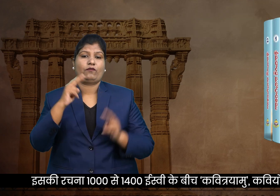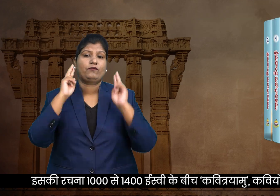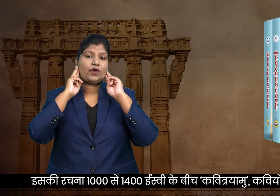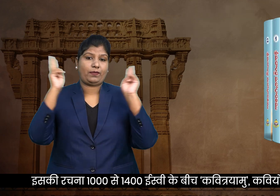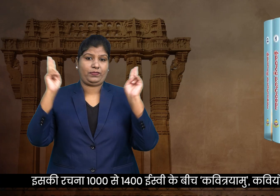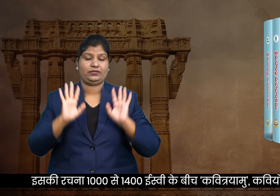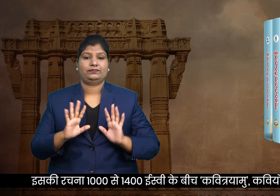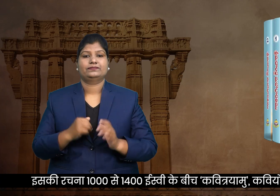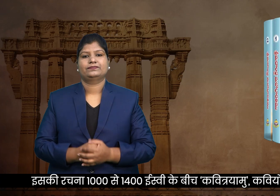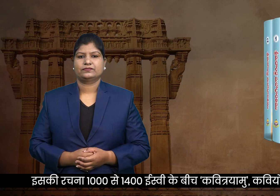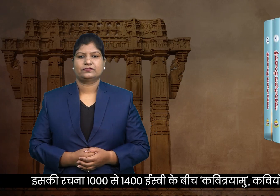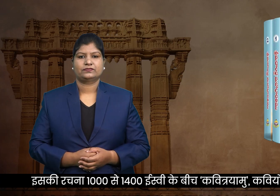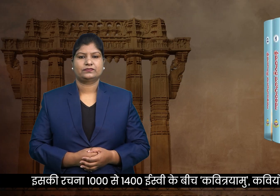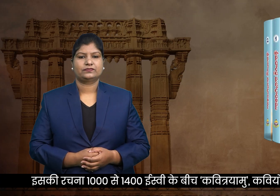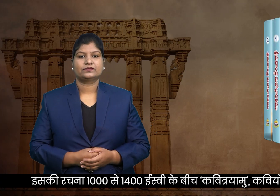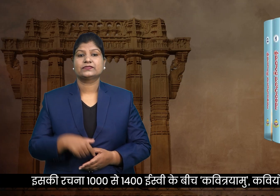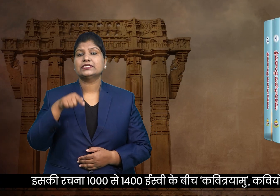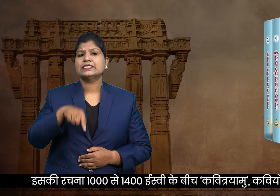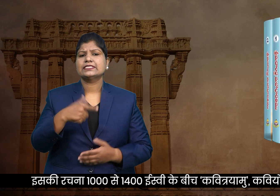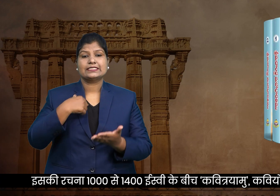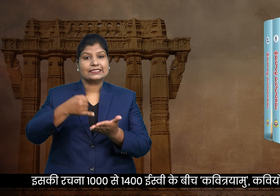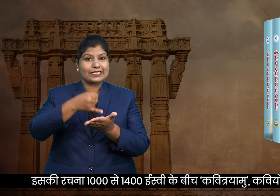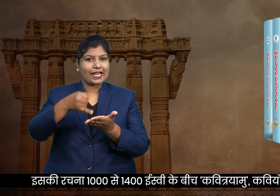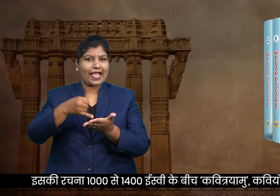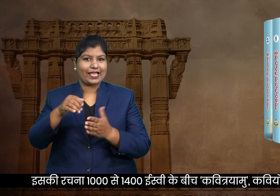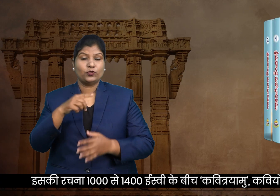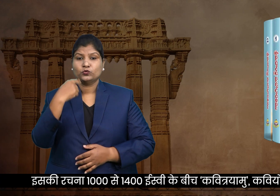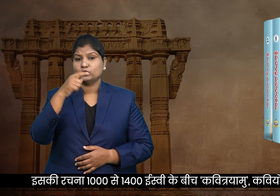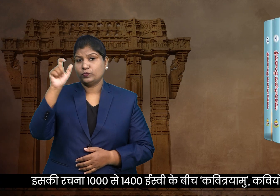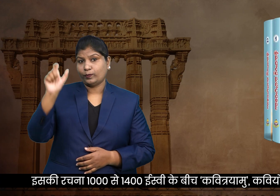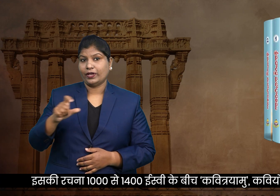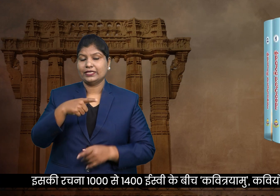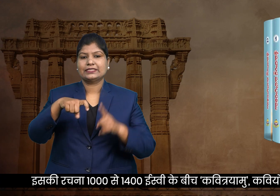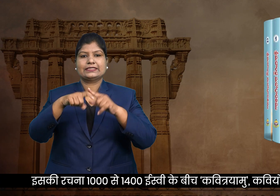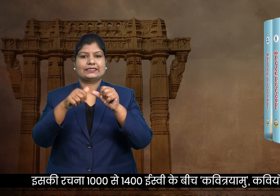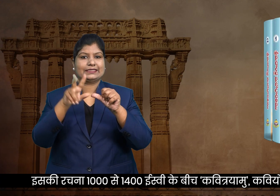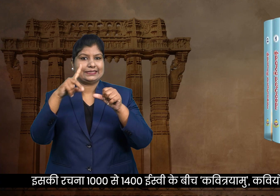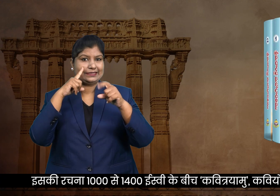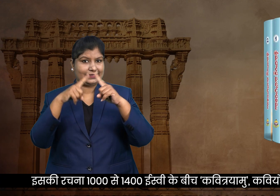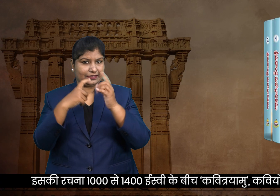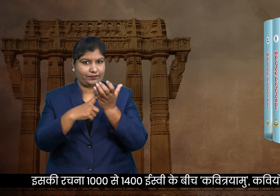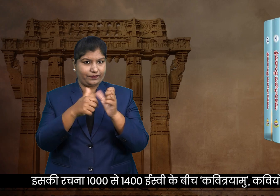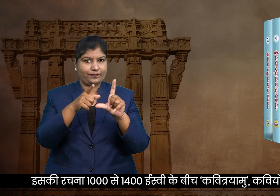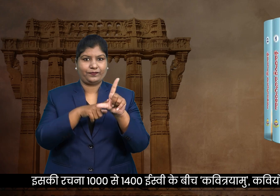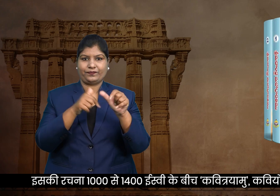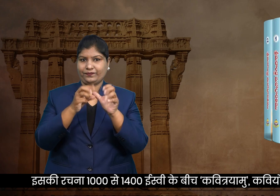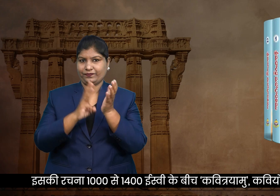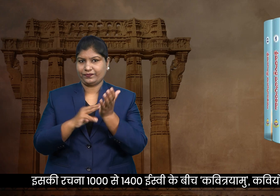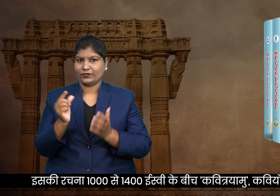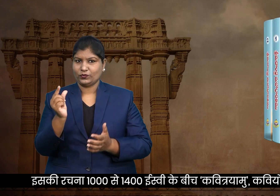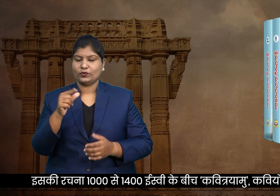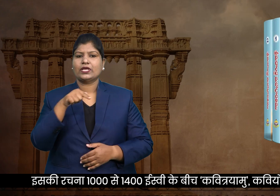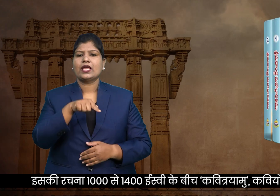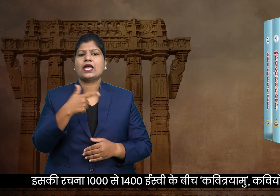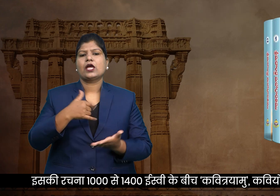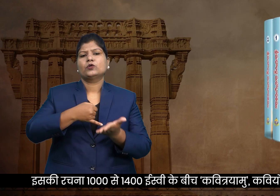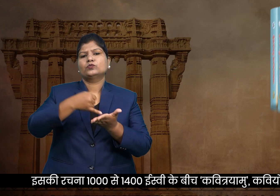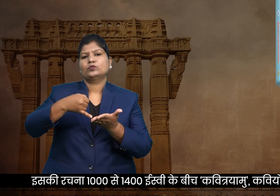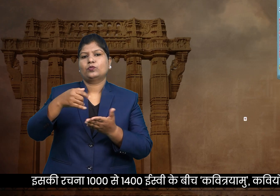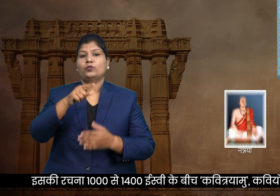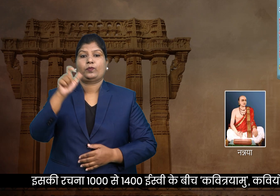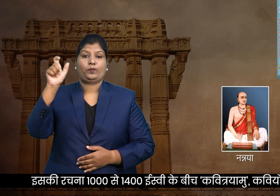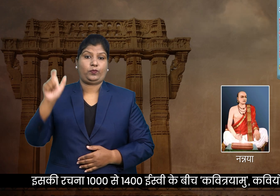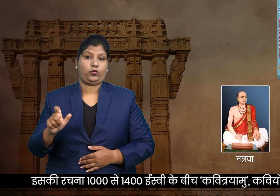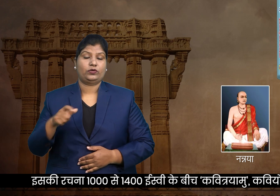इसकी रचना 1000 से 1400 ईस्वी के बीच कवित्रयामु कवियों के